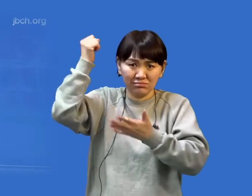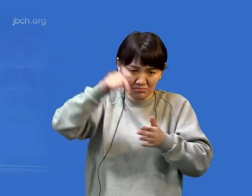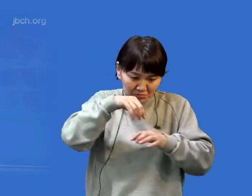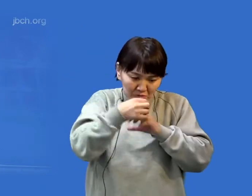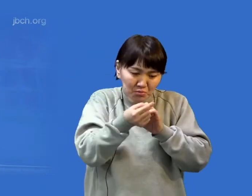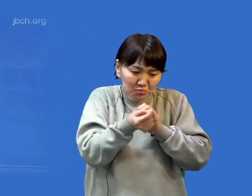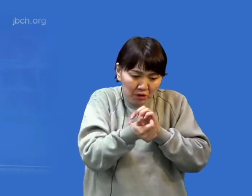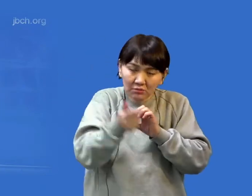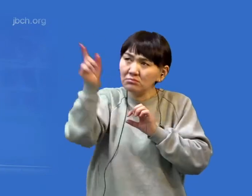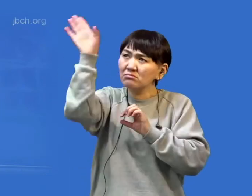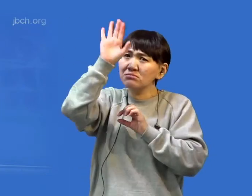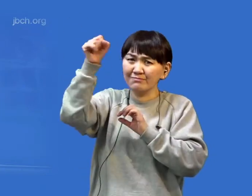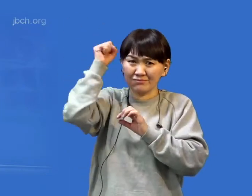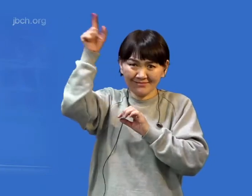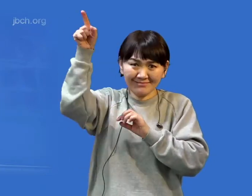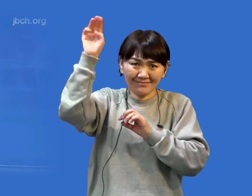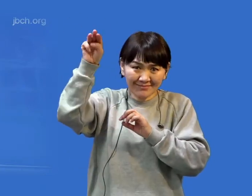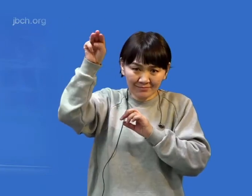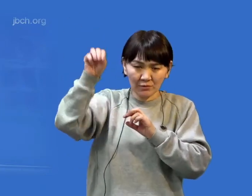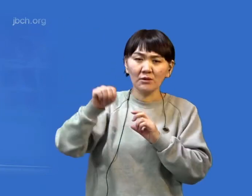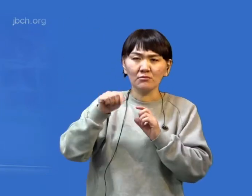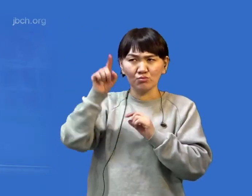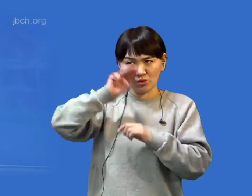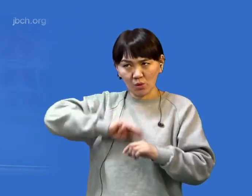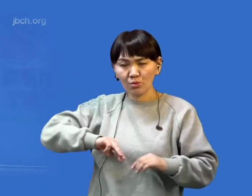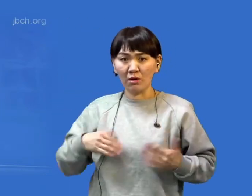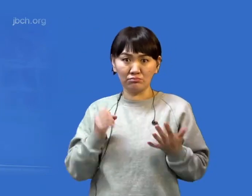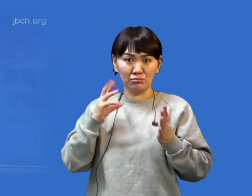ертөнцийн хүмүүс яаж үүнийг ойлгох вэ?